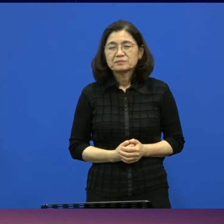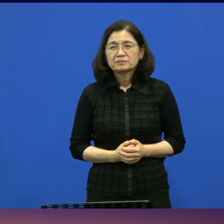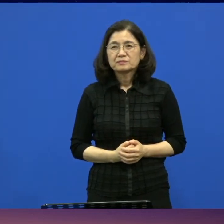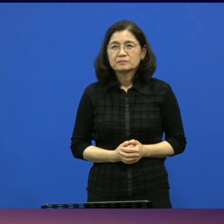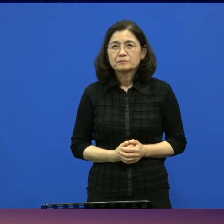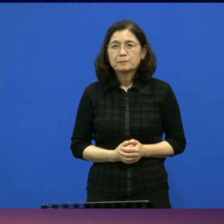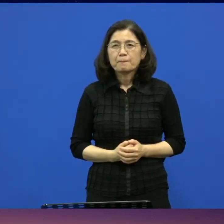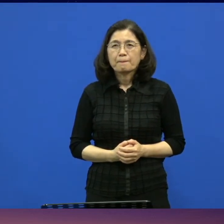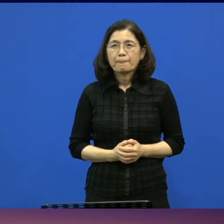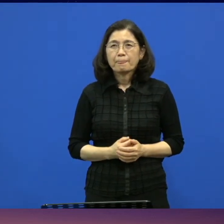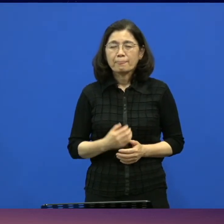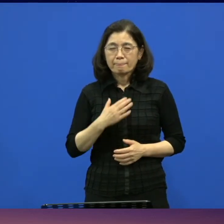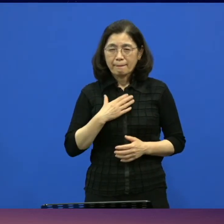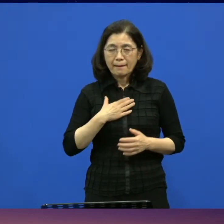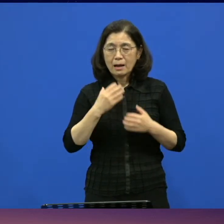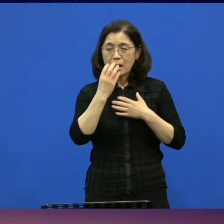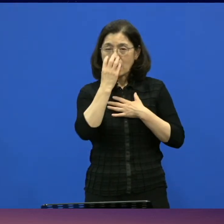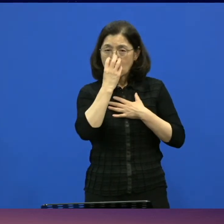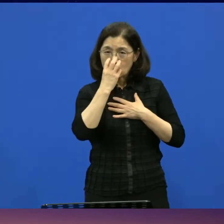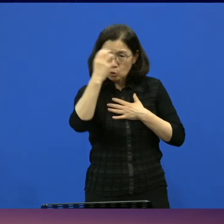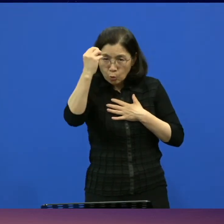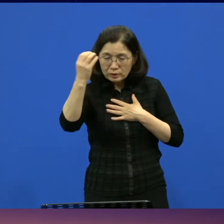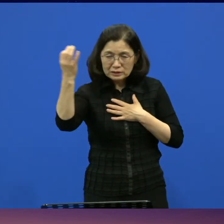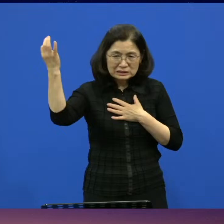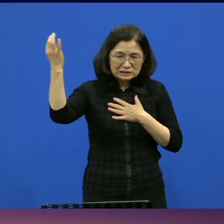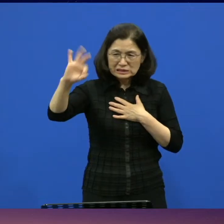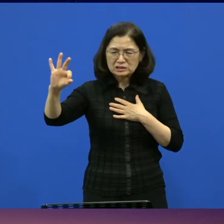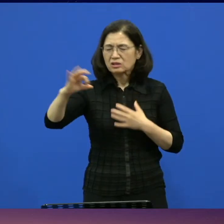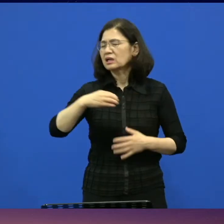내가 그 교만하다는 걸 인정하기가 너무 싫은 거예요.